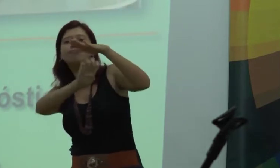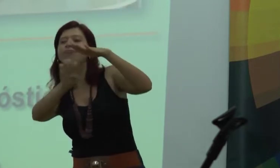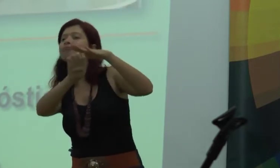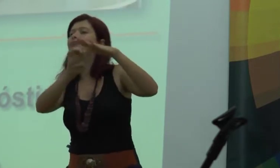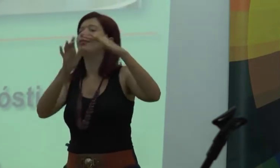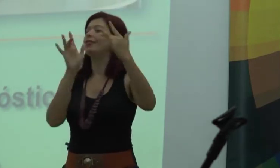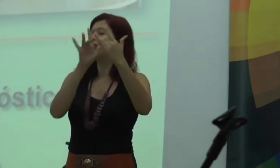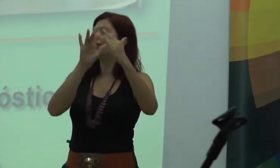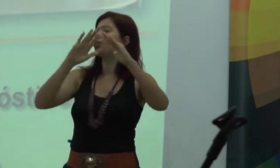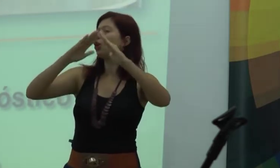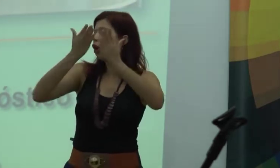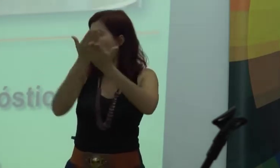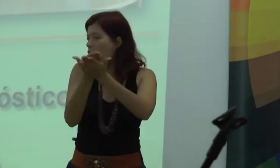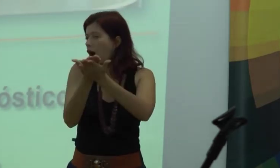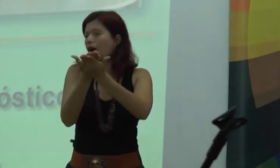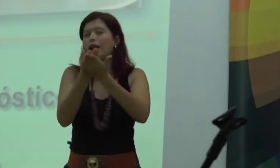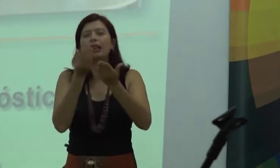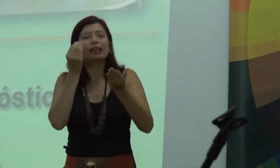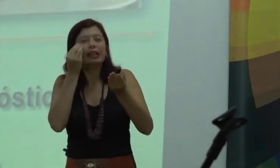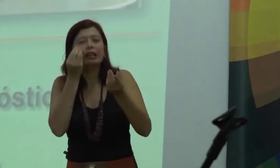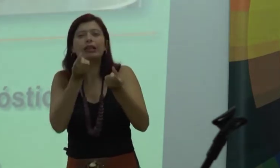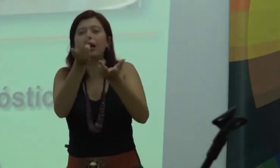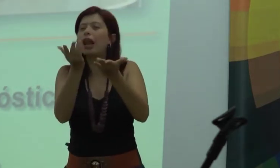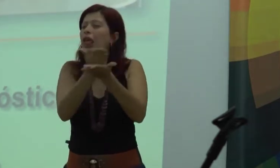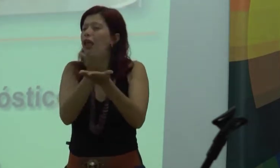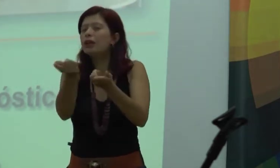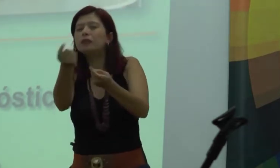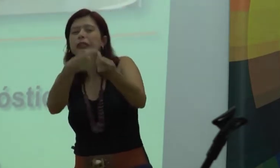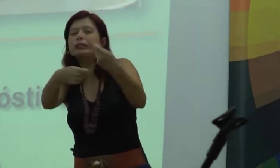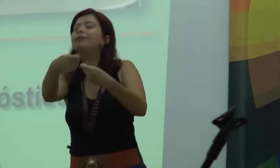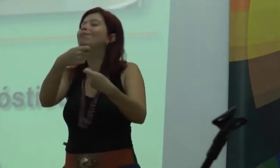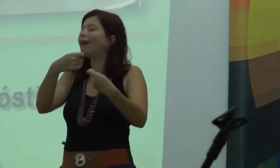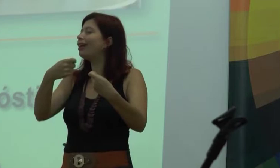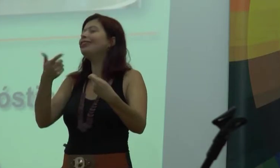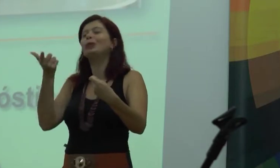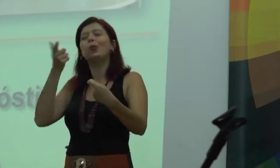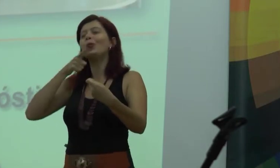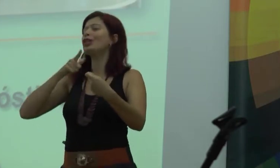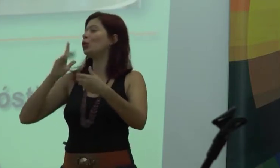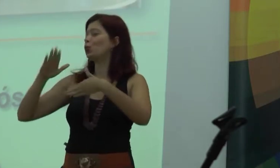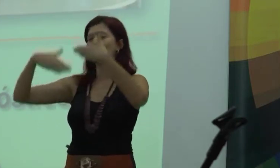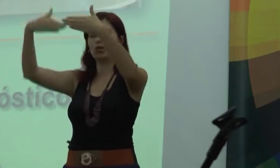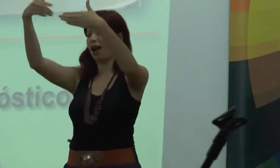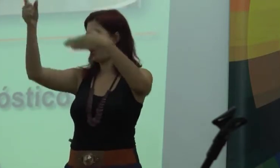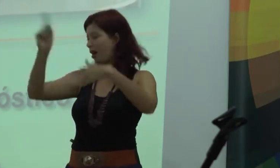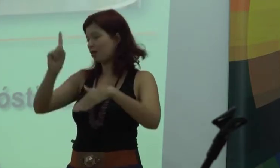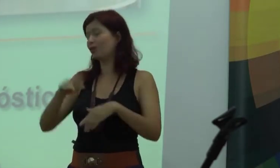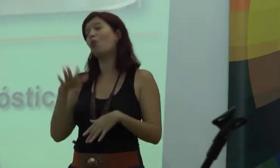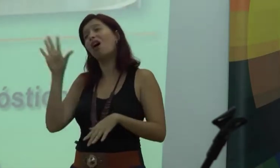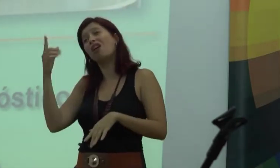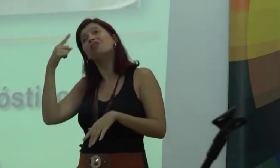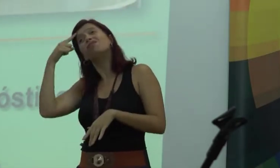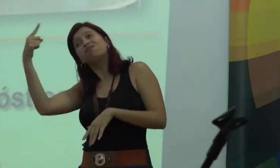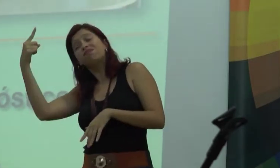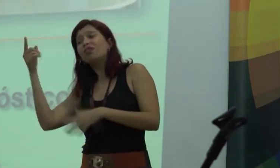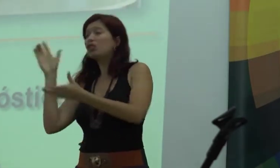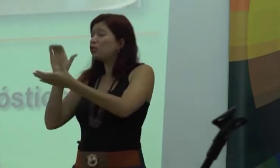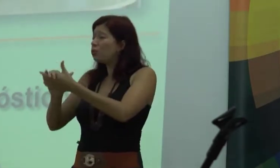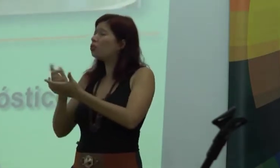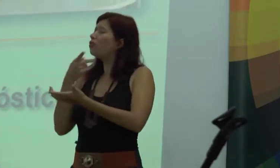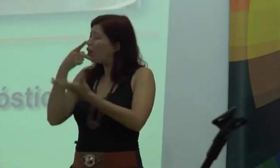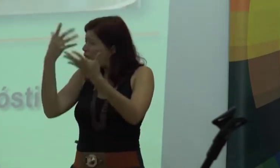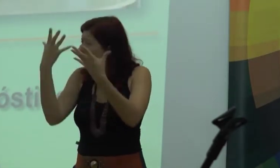contatos com algumas empresas, algumas escolas, alguns livros. Né? Mas não